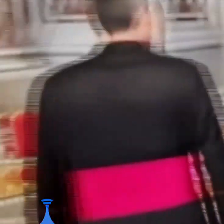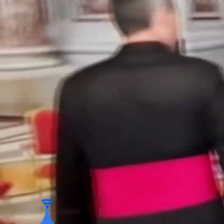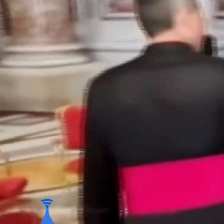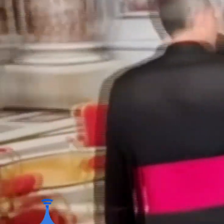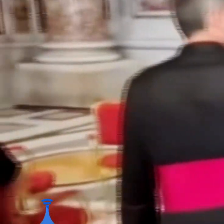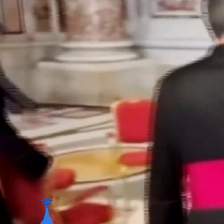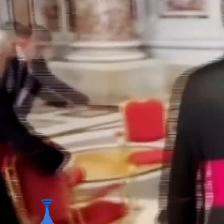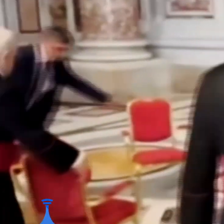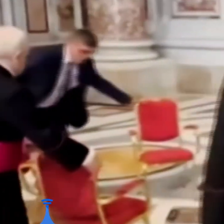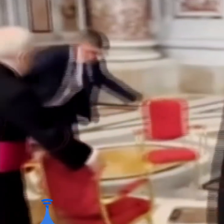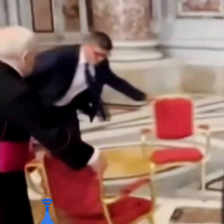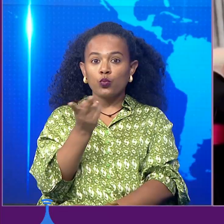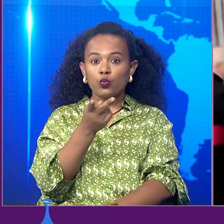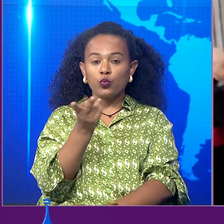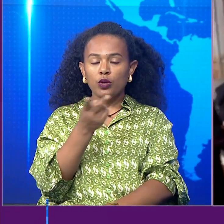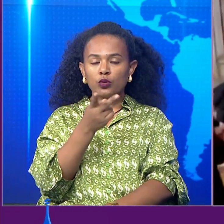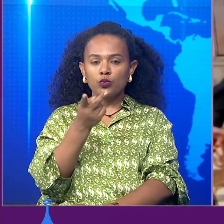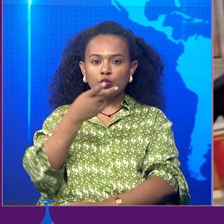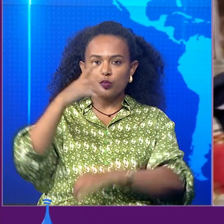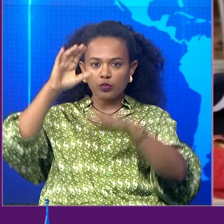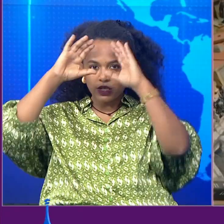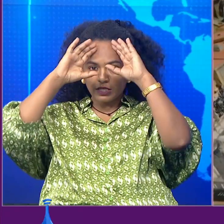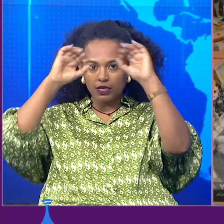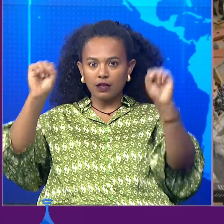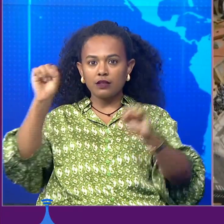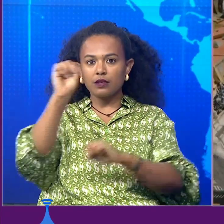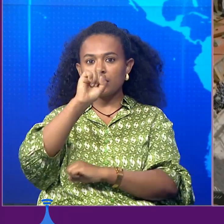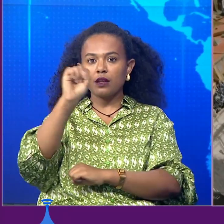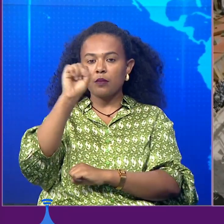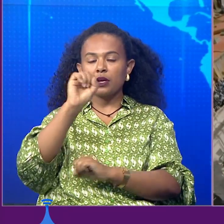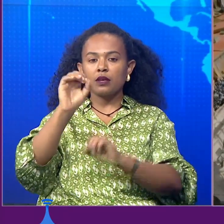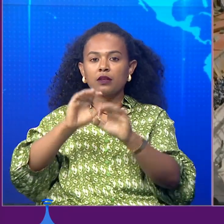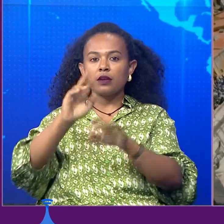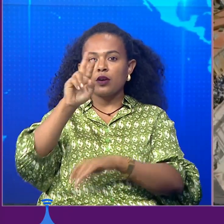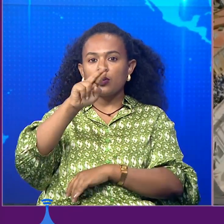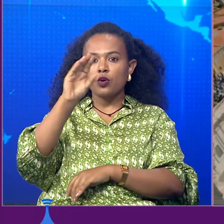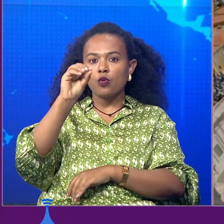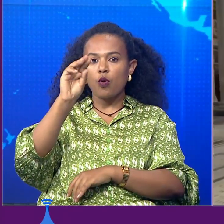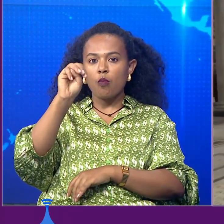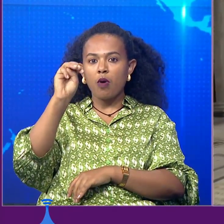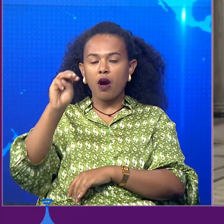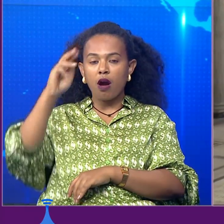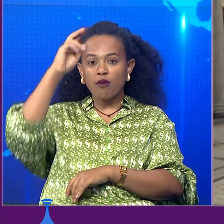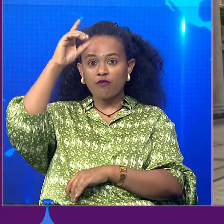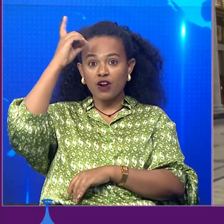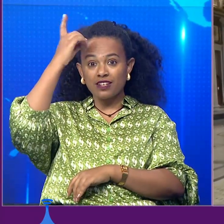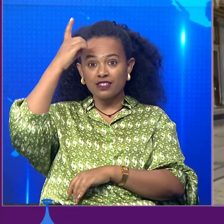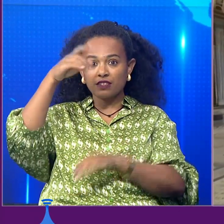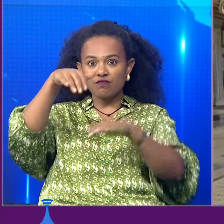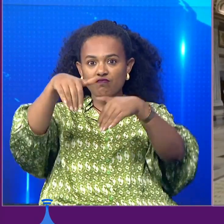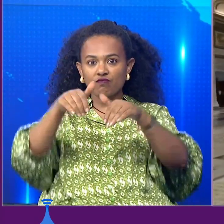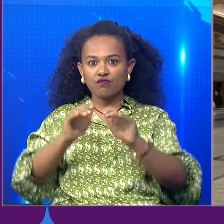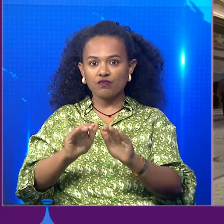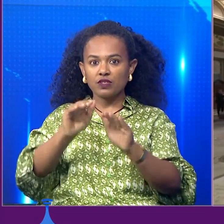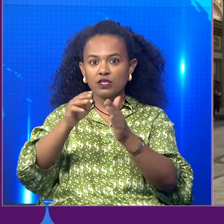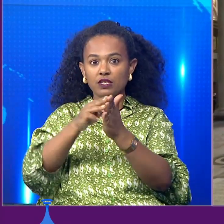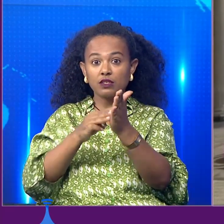ሁለቱ ፕሬዝደንቶች ቅዳሜ ዕለት ከተካሄደው የሮማው ርዕሰ ሊቃነ ጳጳስ ፍራንሲስ የቀብር ሥነ ሥርዓት